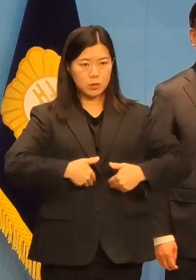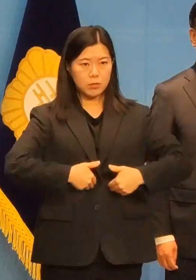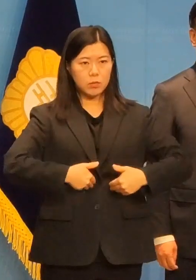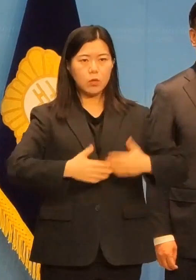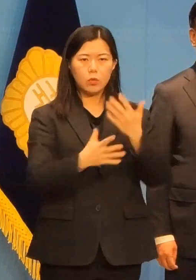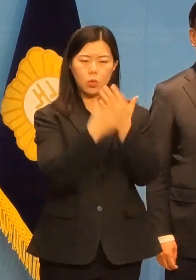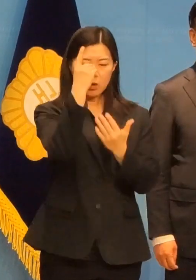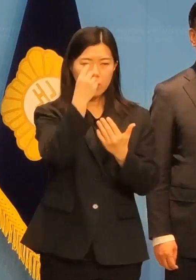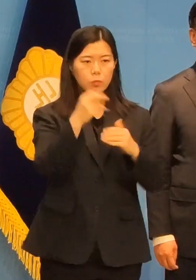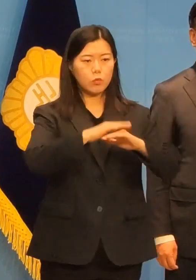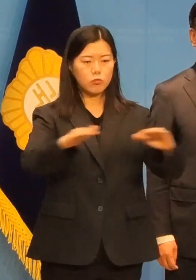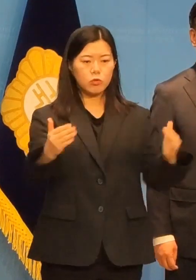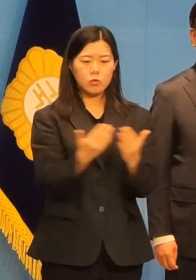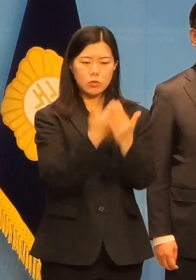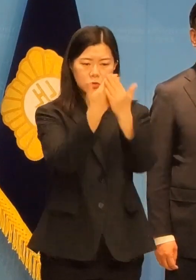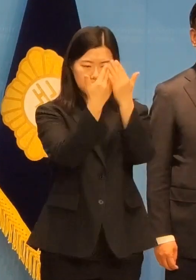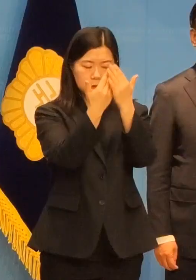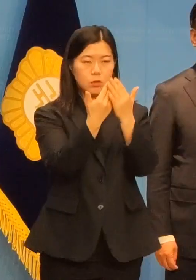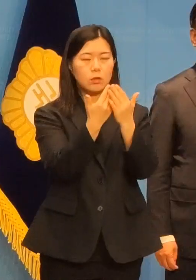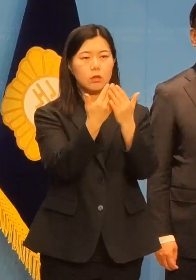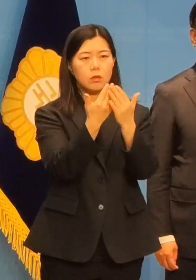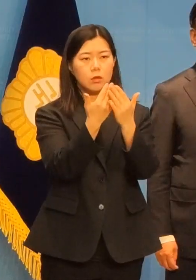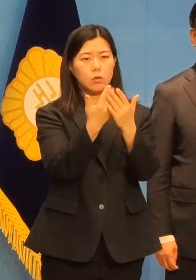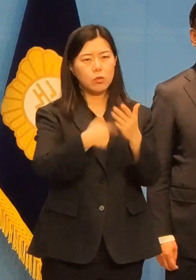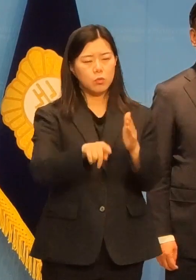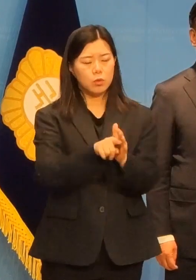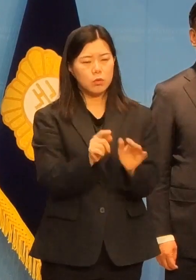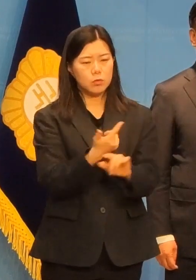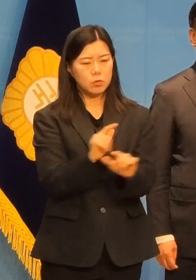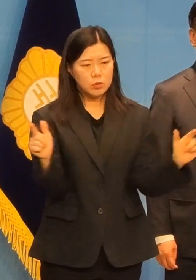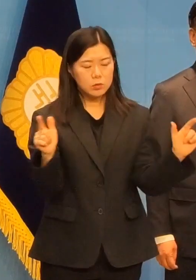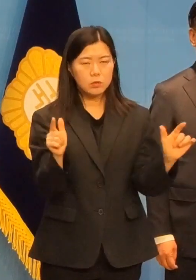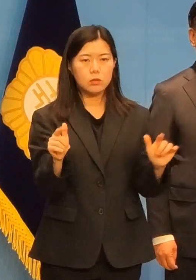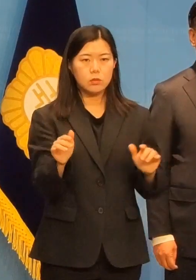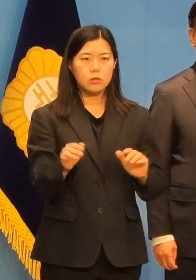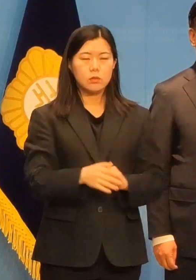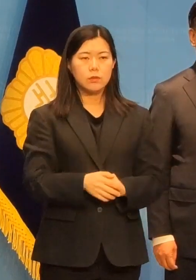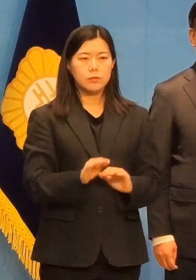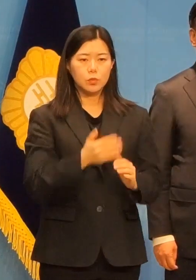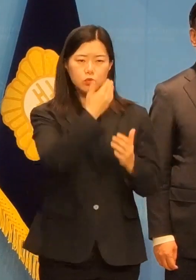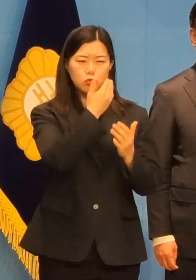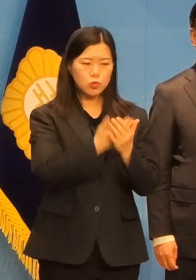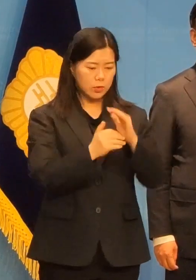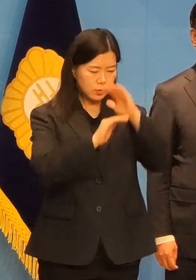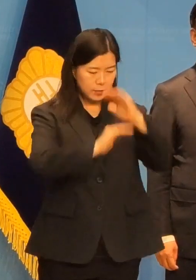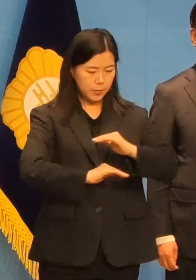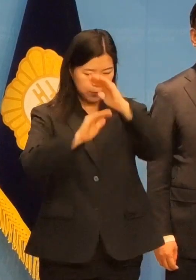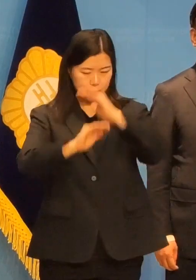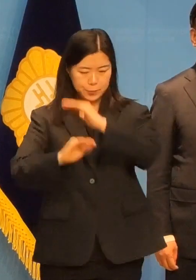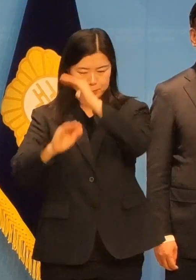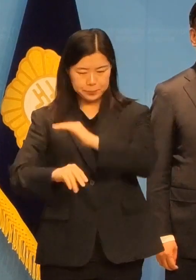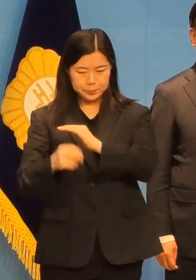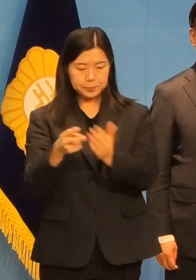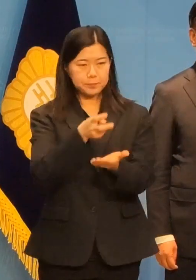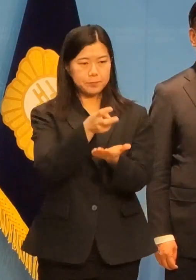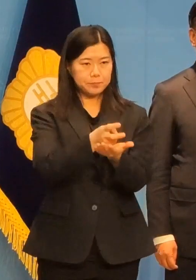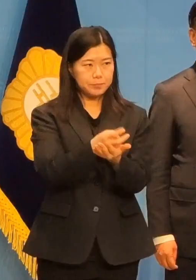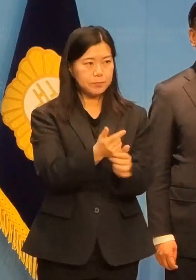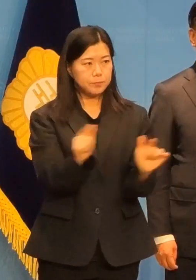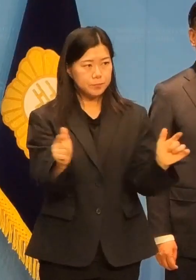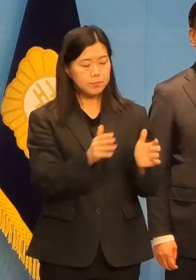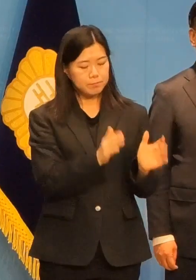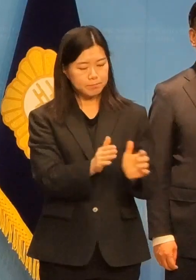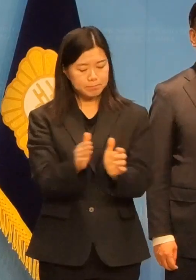성장에 발전될 수 있는 여러 가지 중요한 안들과 또 법안까지 조속히